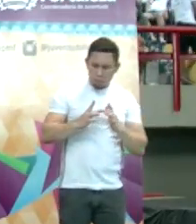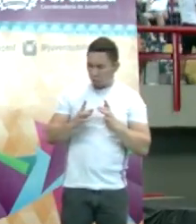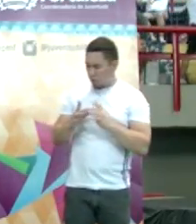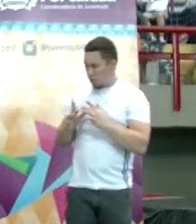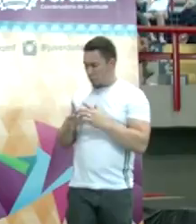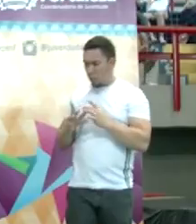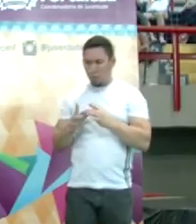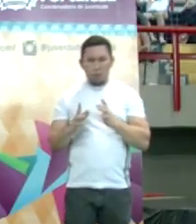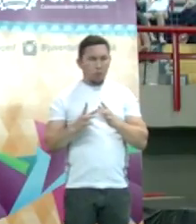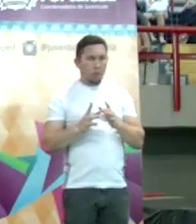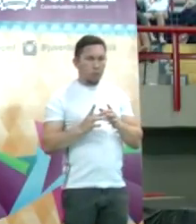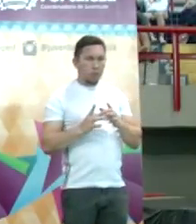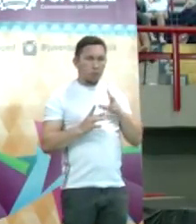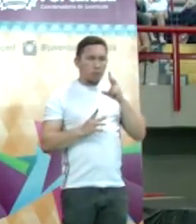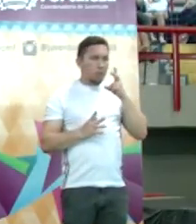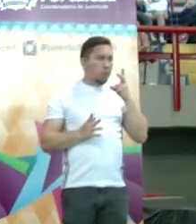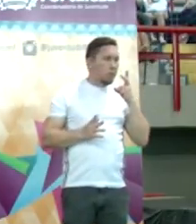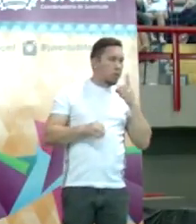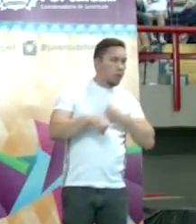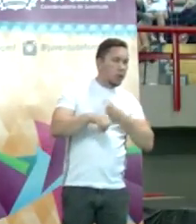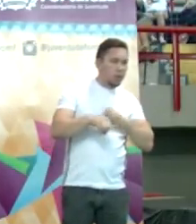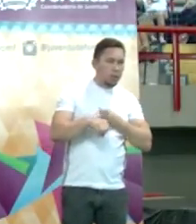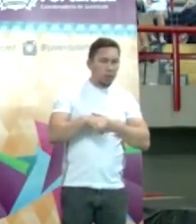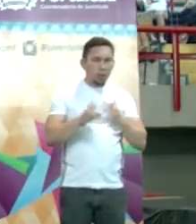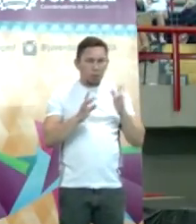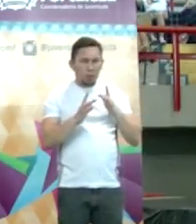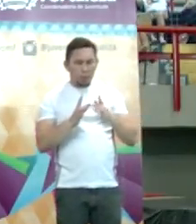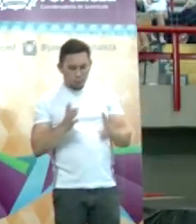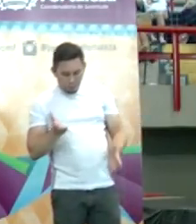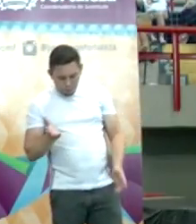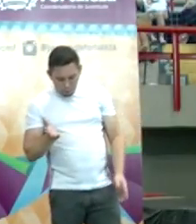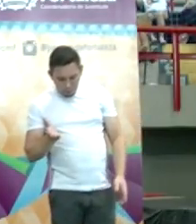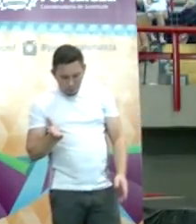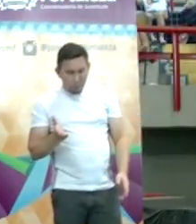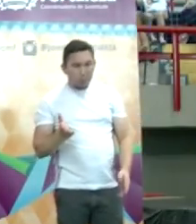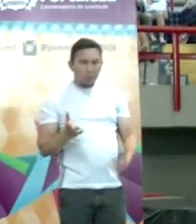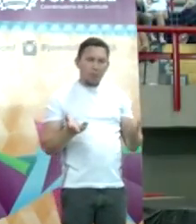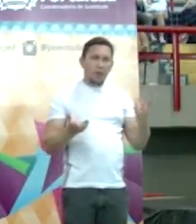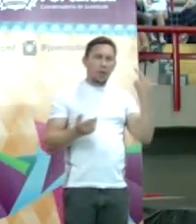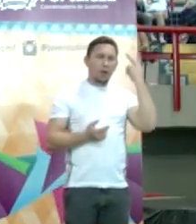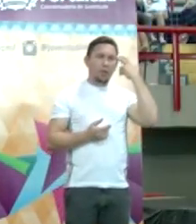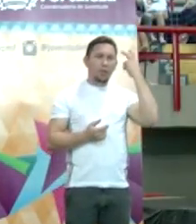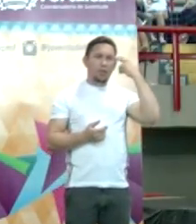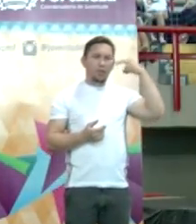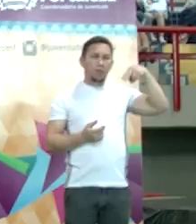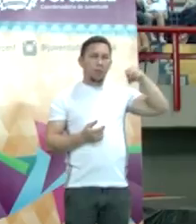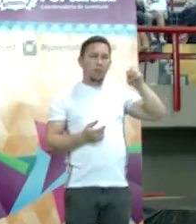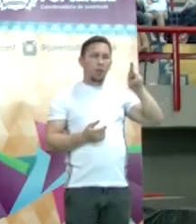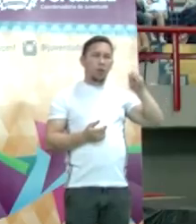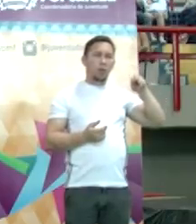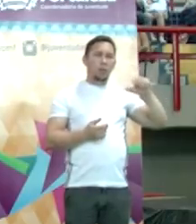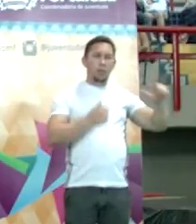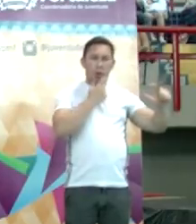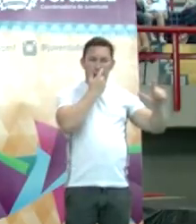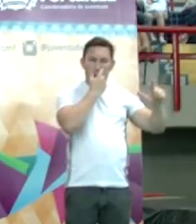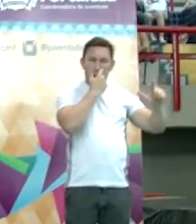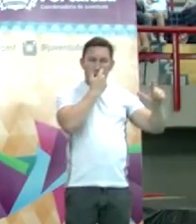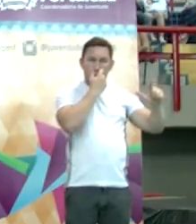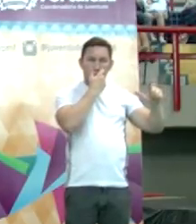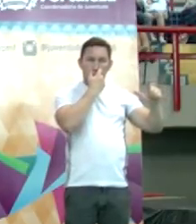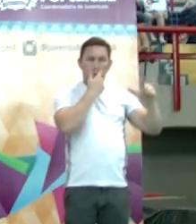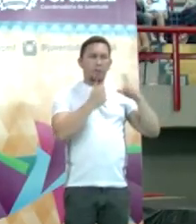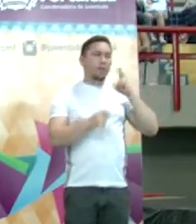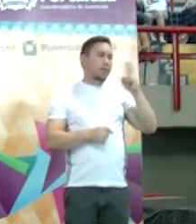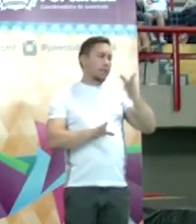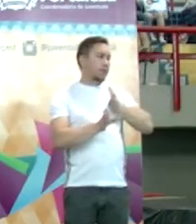sólido? Estou ou não estou? Estou. Então está agindo anormal. E essa normal, ela é